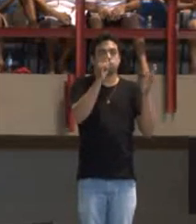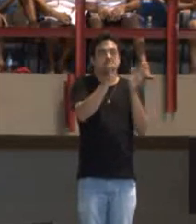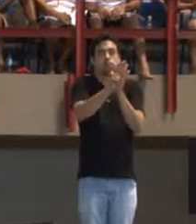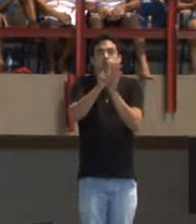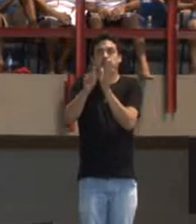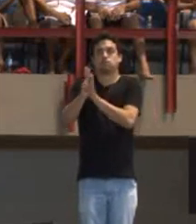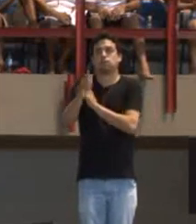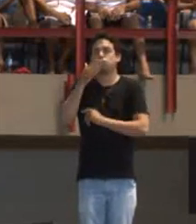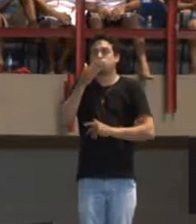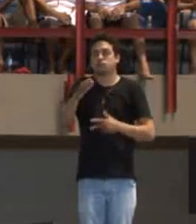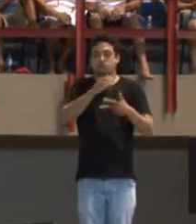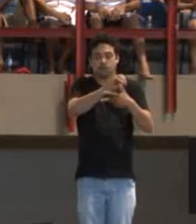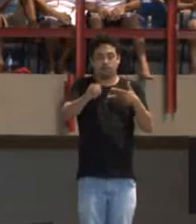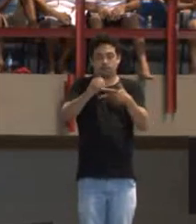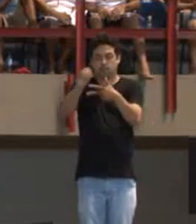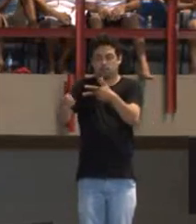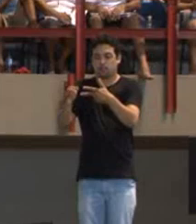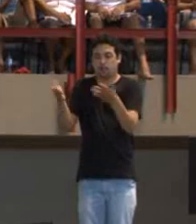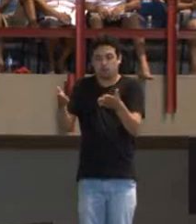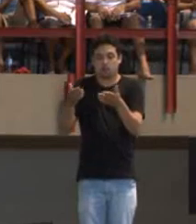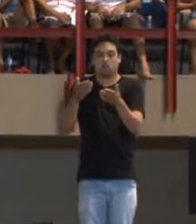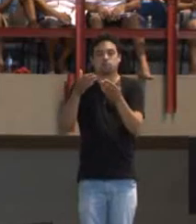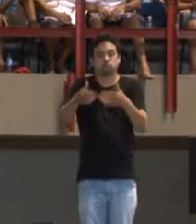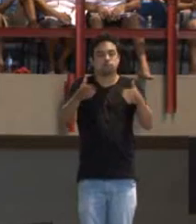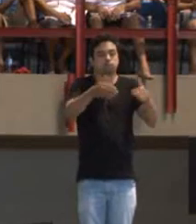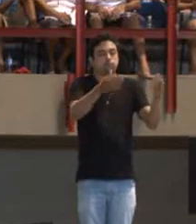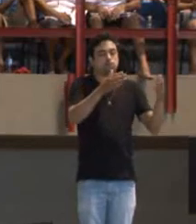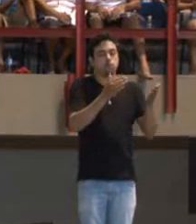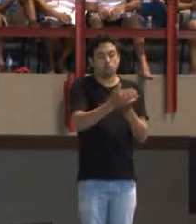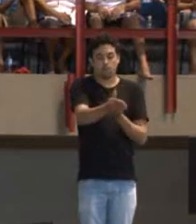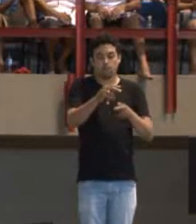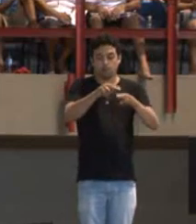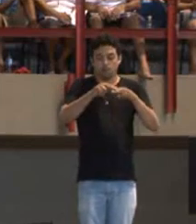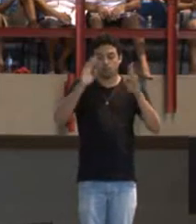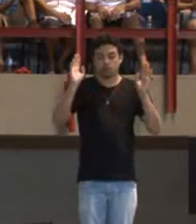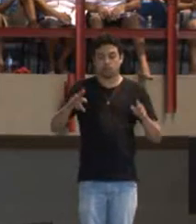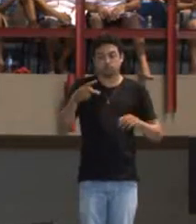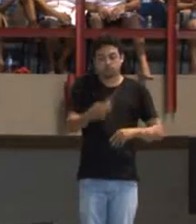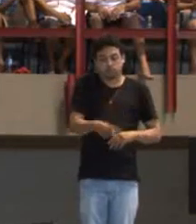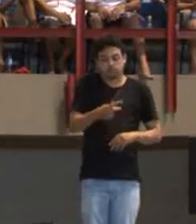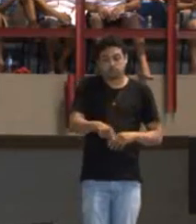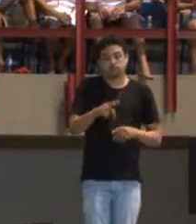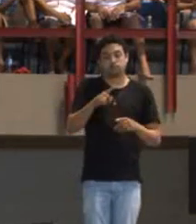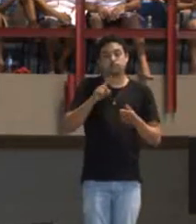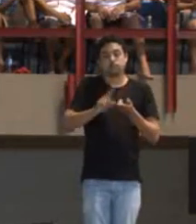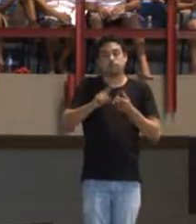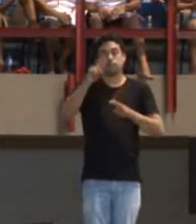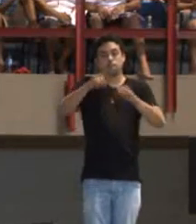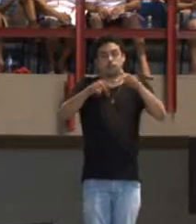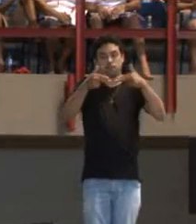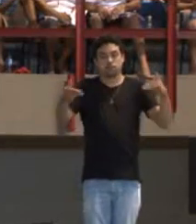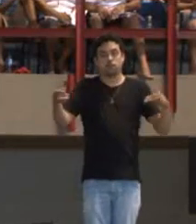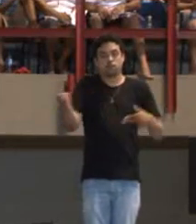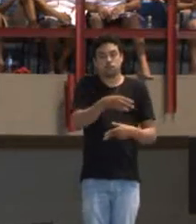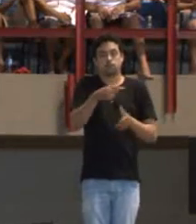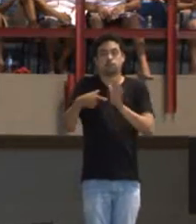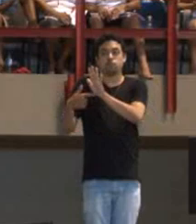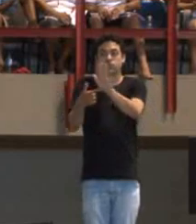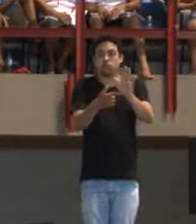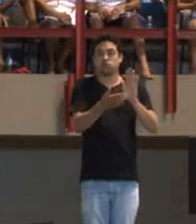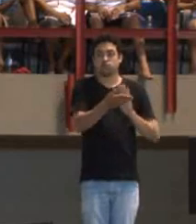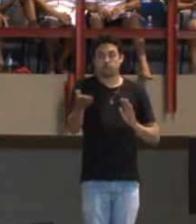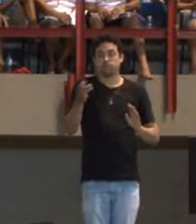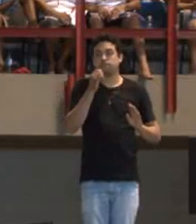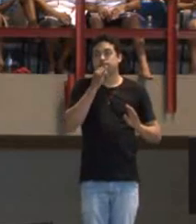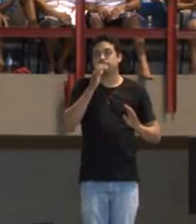estilo Enem. Essas coisas estão surgindo agora. Então, parte do trabalho com a gente é trazer material novo para vocês. Então,